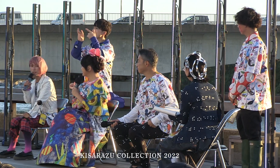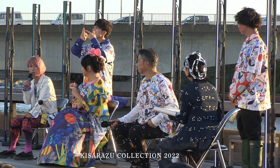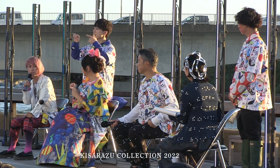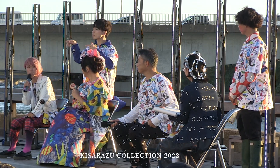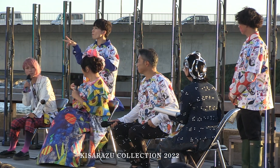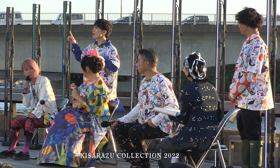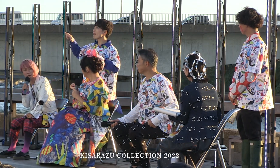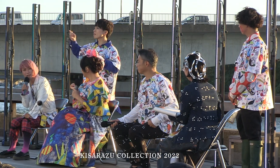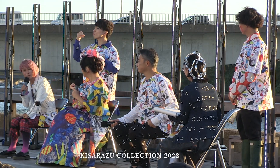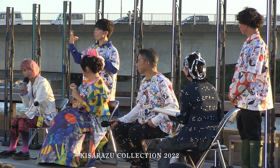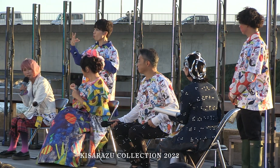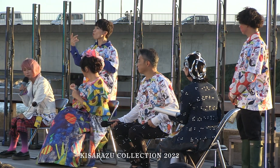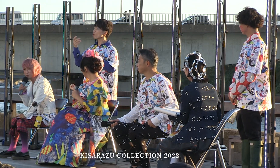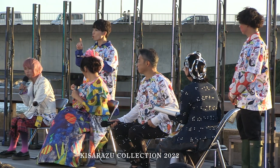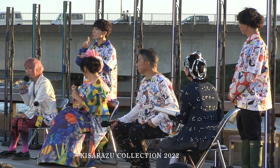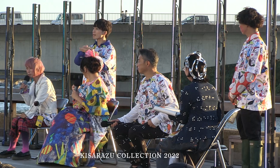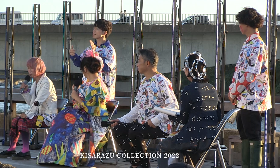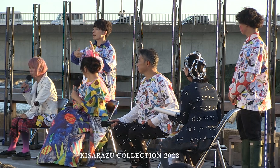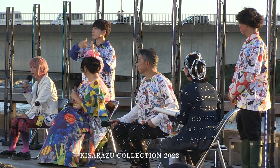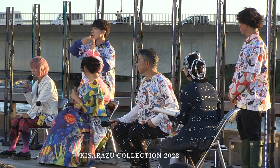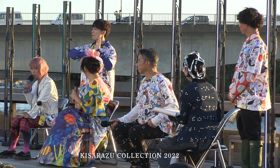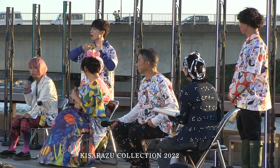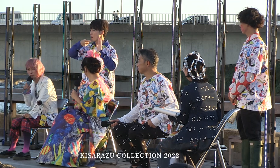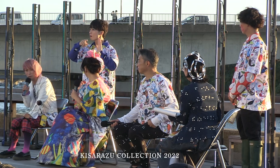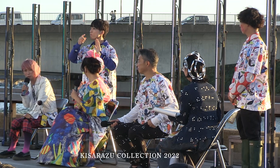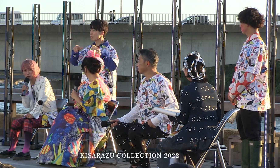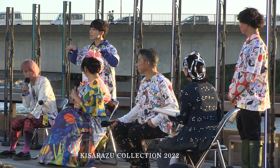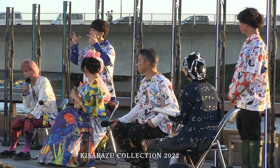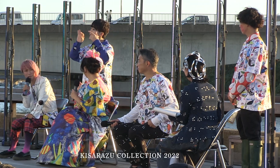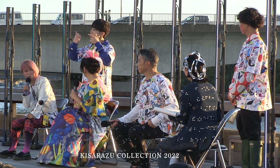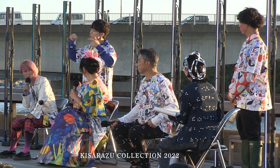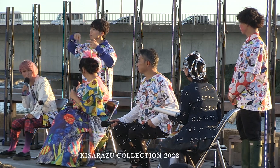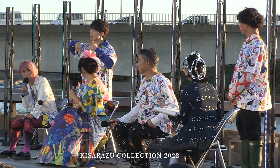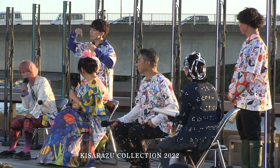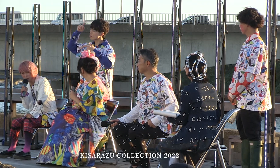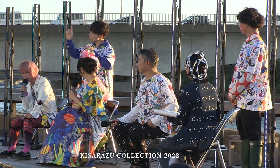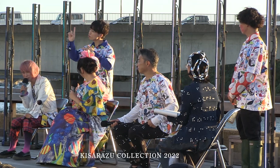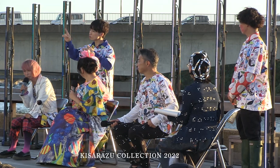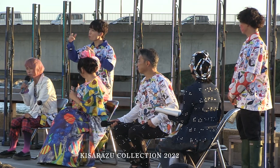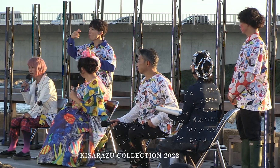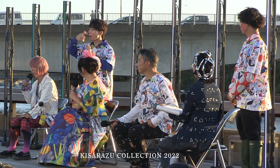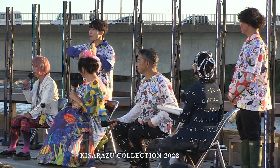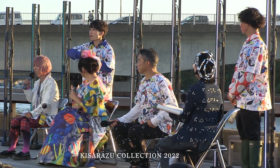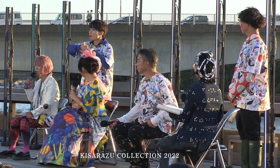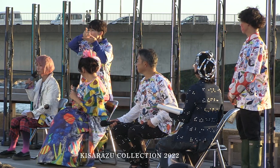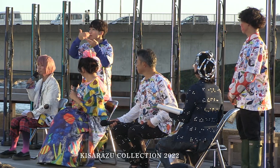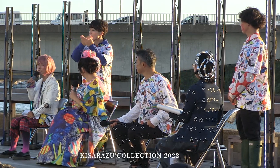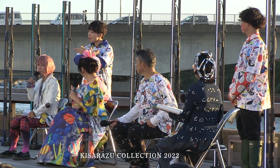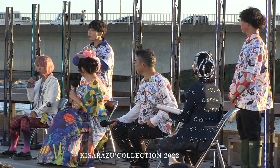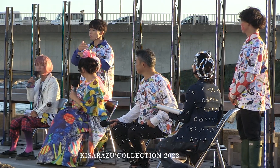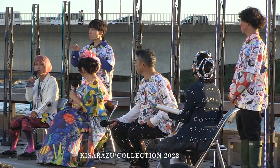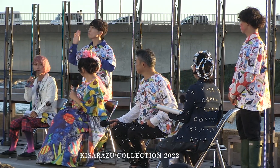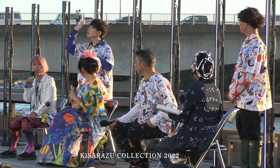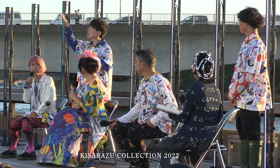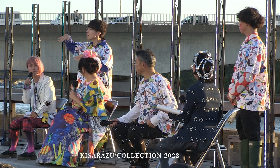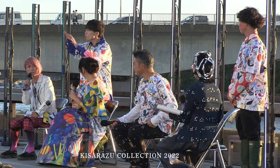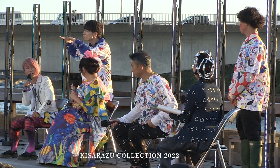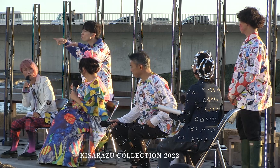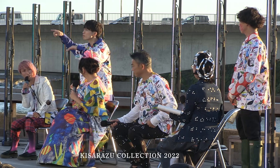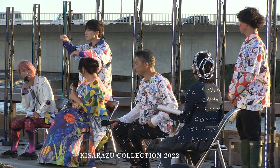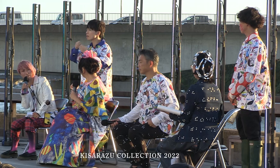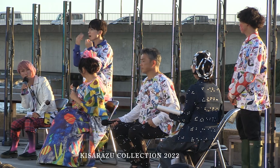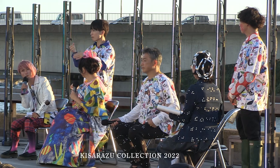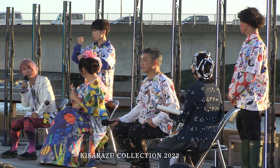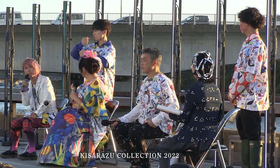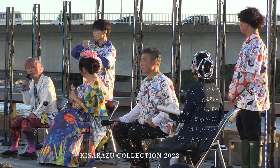しいデザインをしまして、木更津市の一つの顔となる未来ある子どもたちによって作られる木更津の新しい